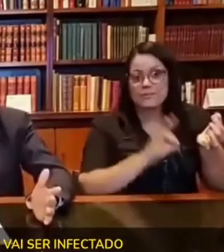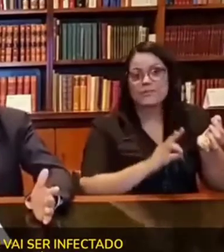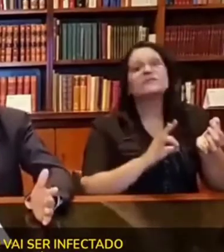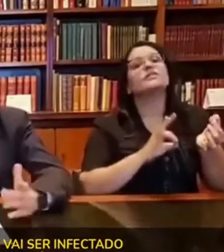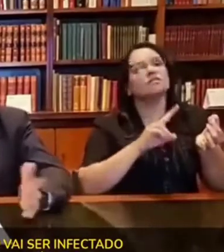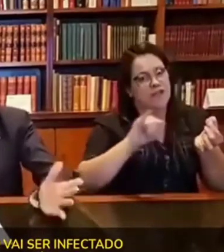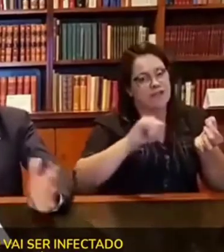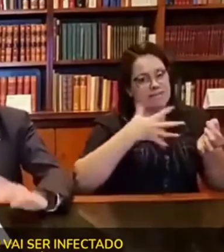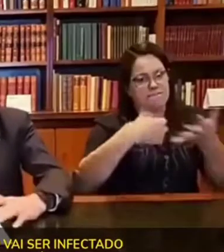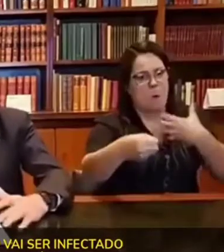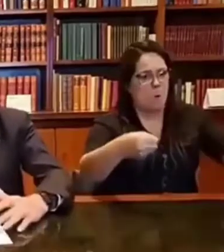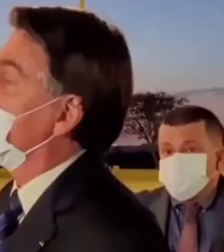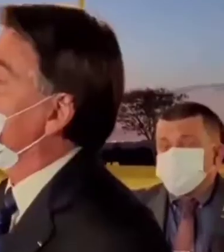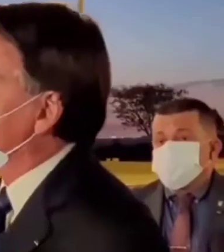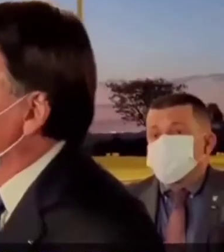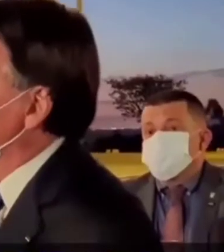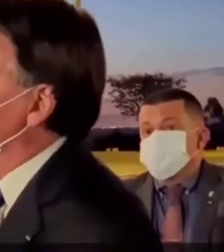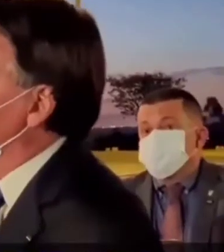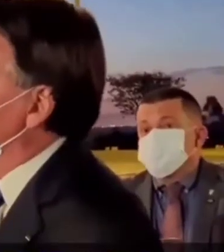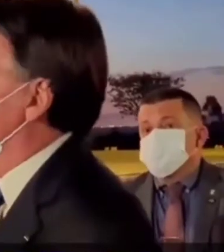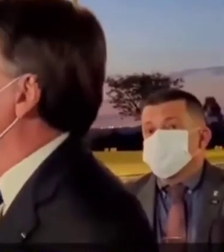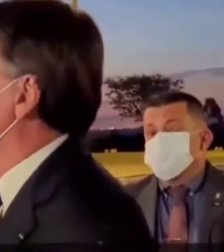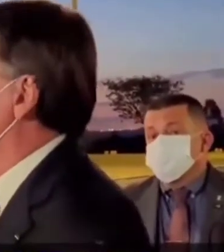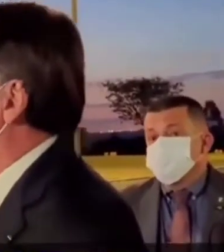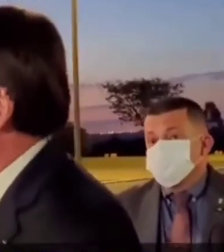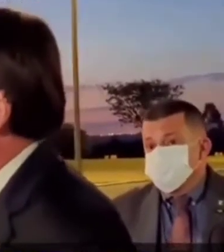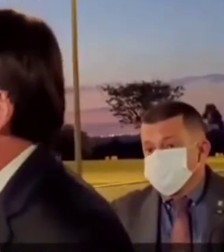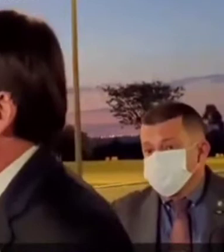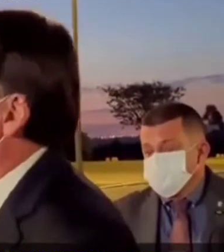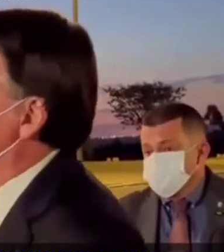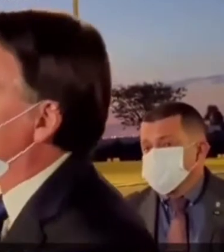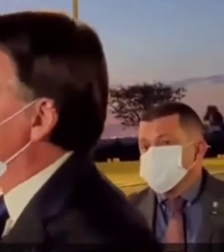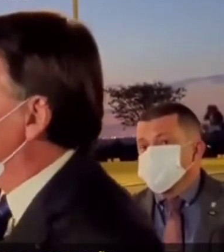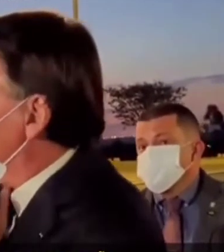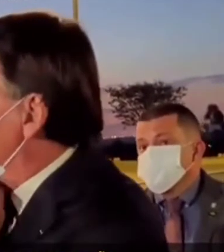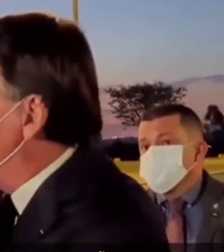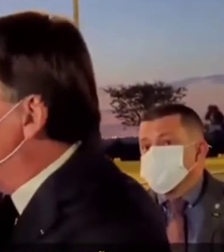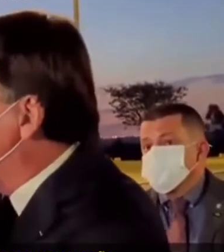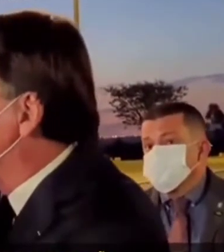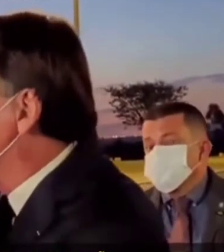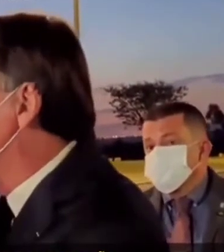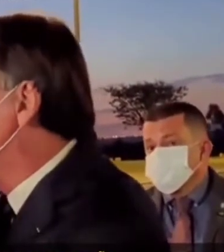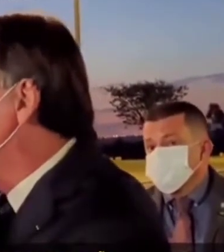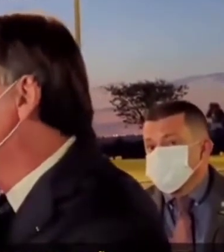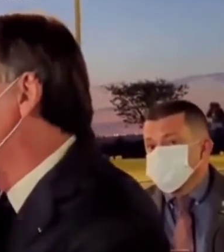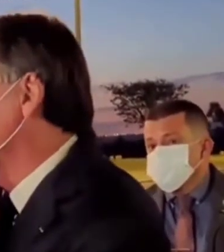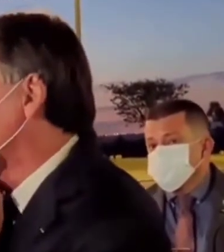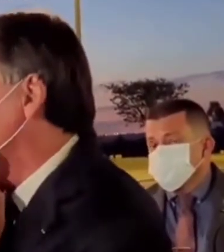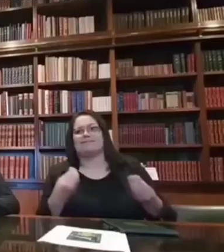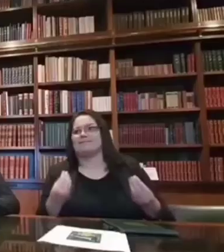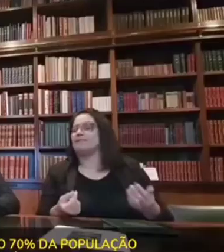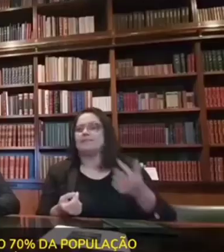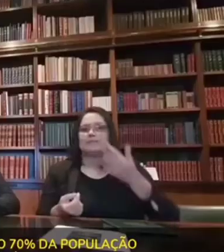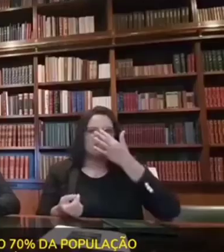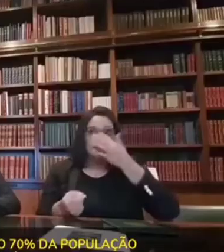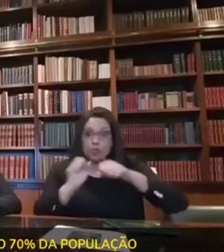vai ser infectado. Ninguém contesta esse número. Repito, o vírus, não temos dúvida, vai atingir pelo menos 70% da população.